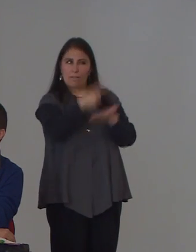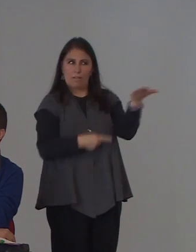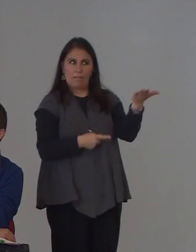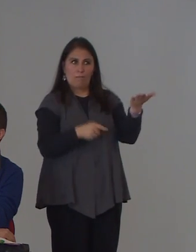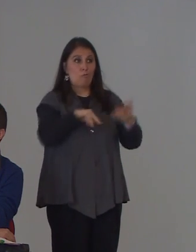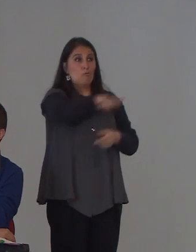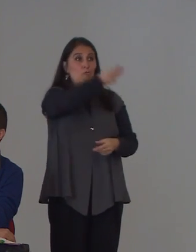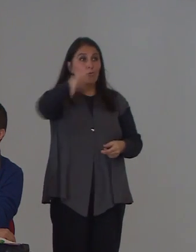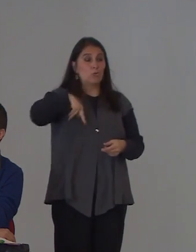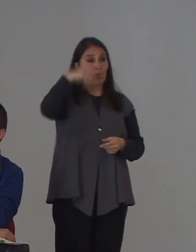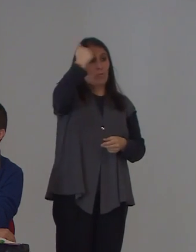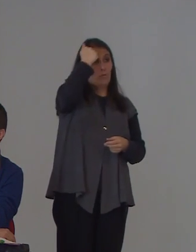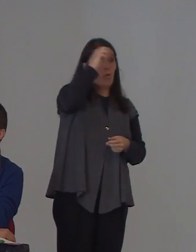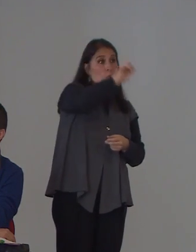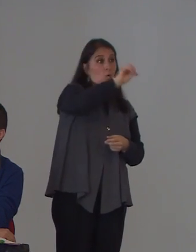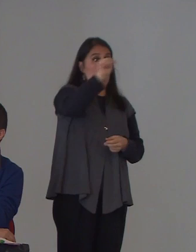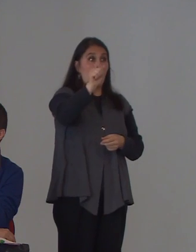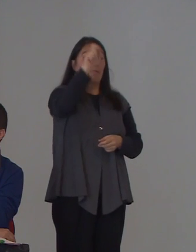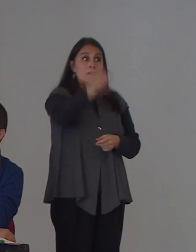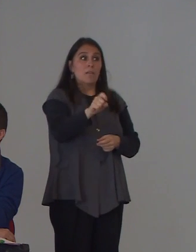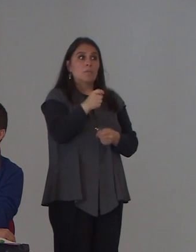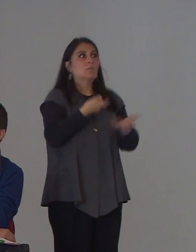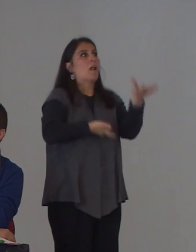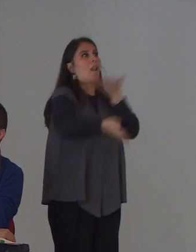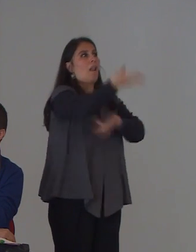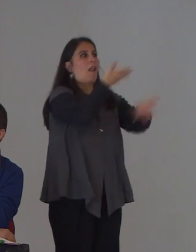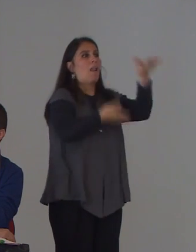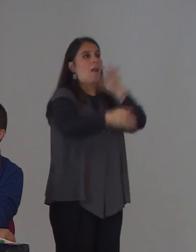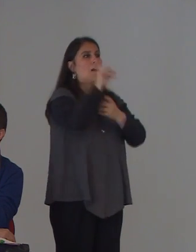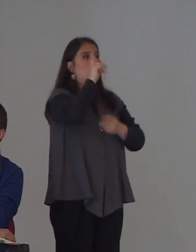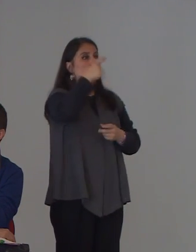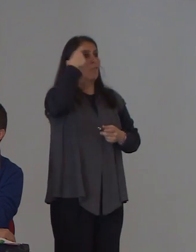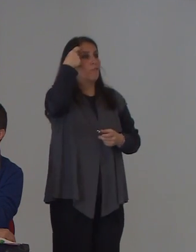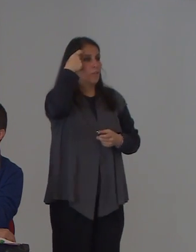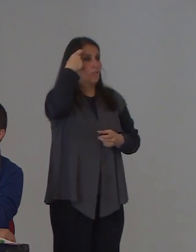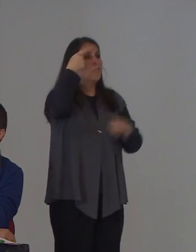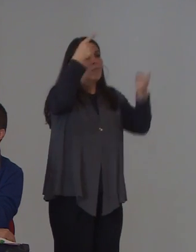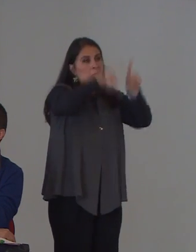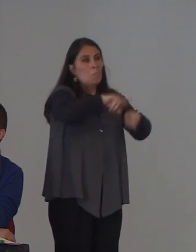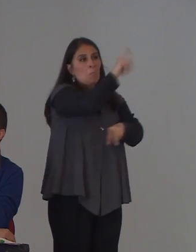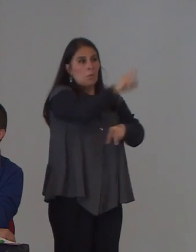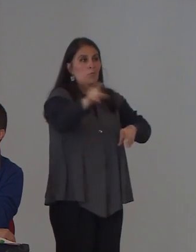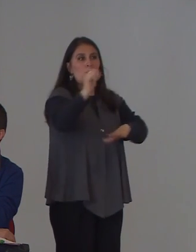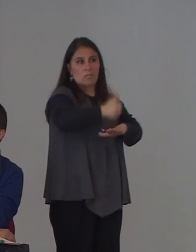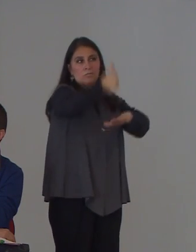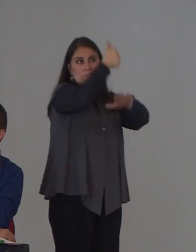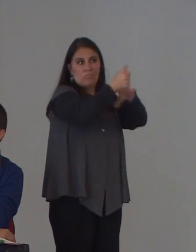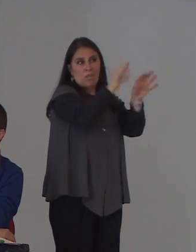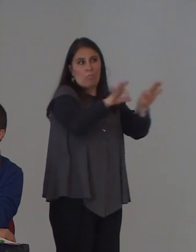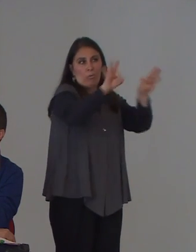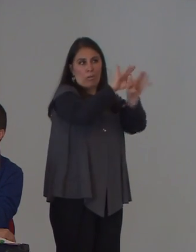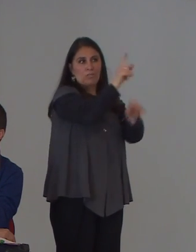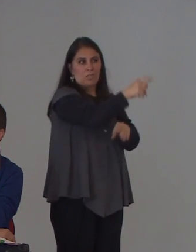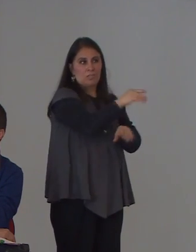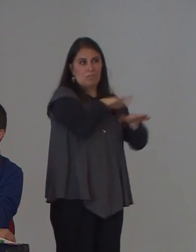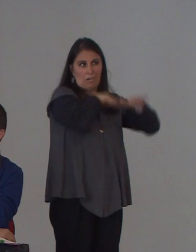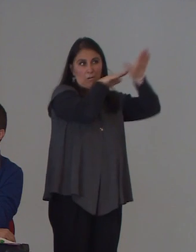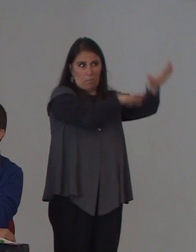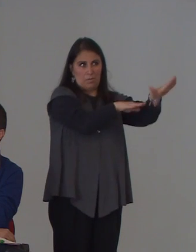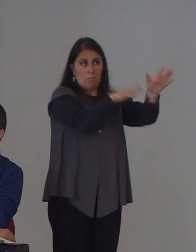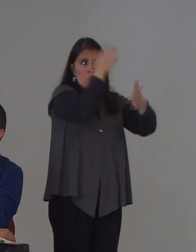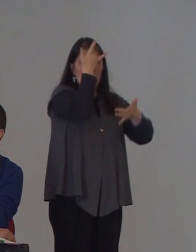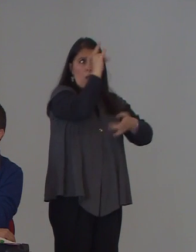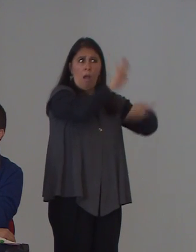ser capaces también de interlocutar con el Estado y sus agentes que tienen todas estas políticas, a veces no tienen ni